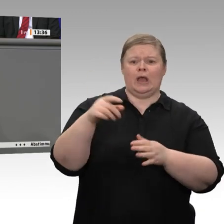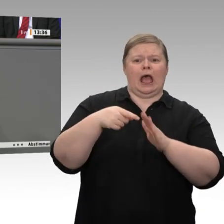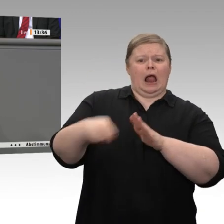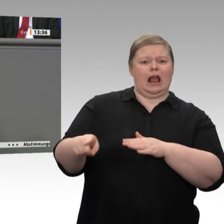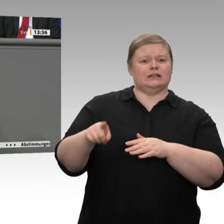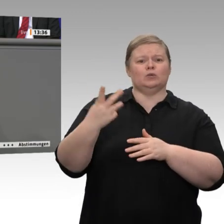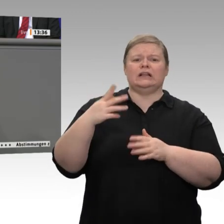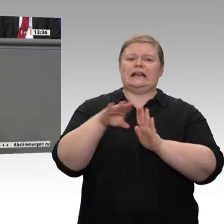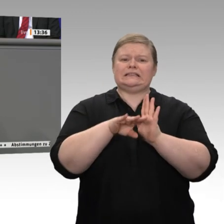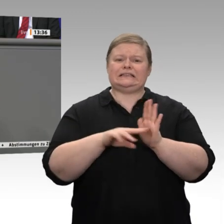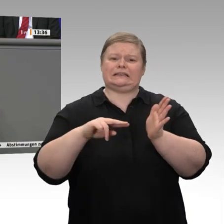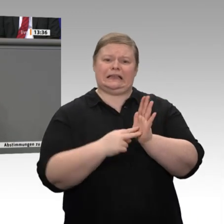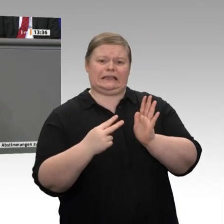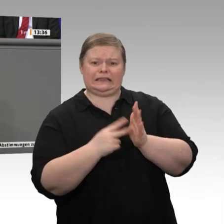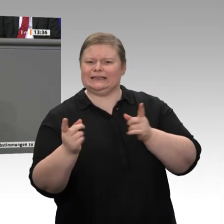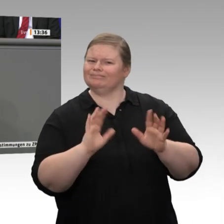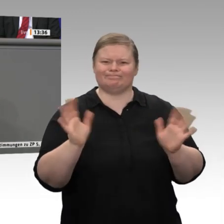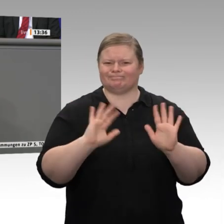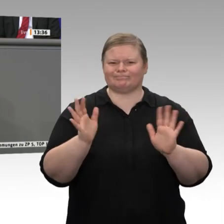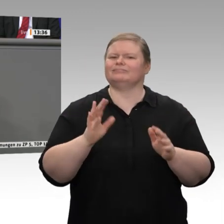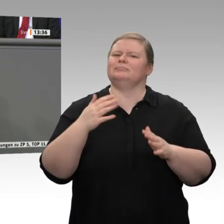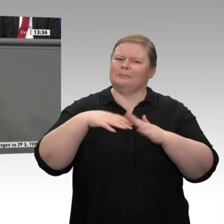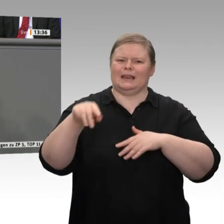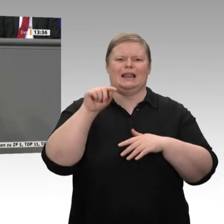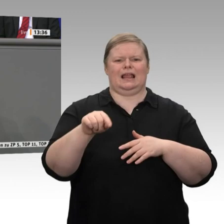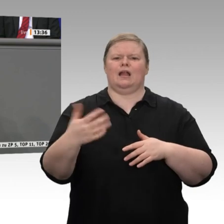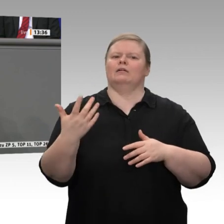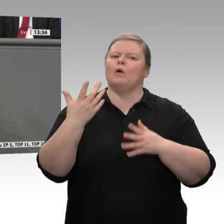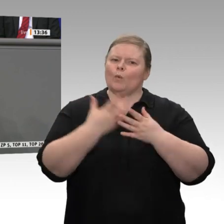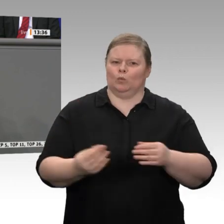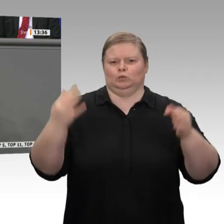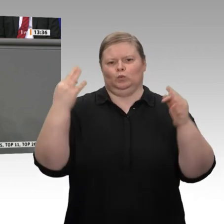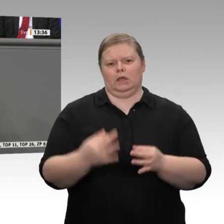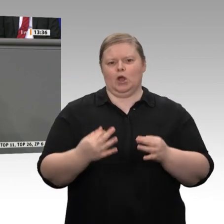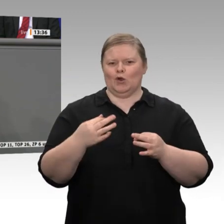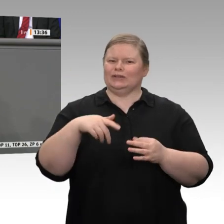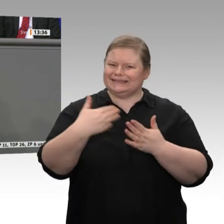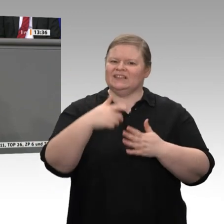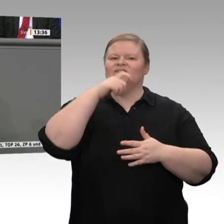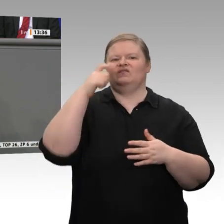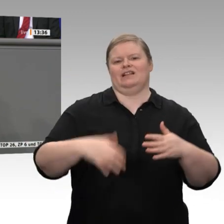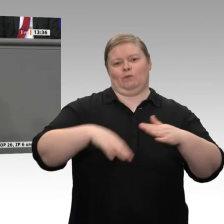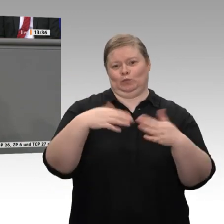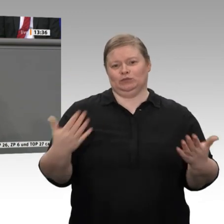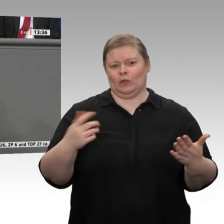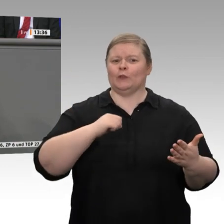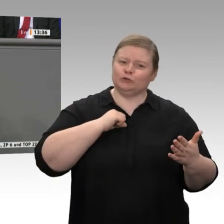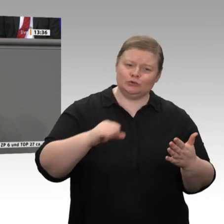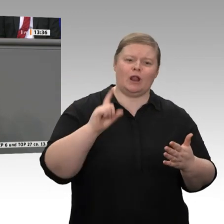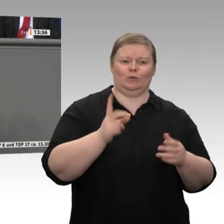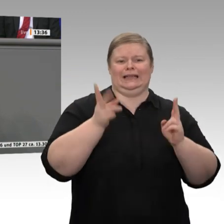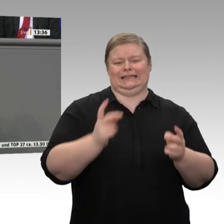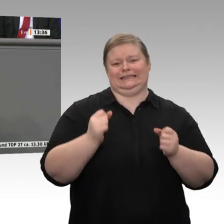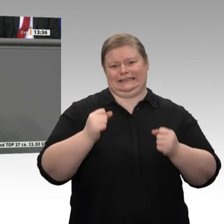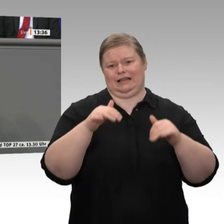die verantwortungsvoll ist, die schnell ist, die rechtssicher und einheitlich ist und die unserer historischen Verantwortung gerecht wird.